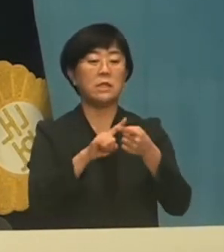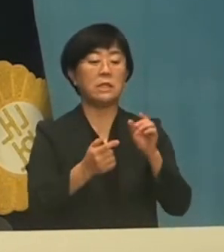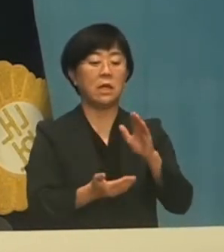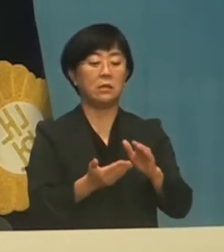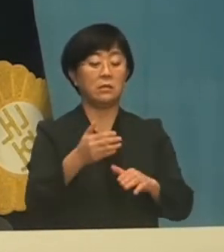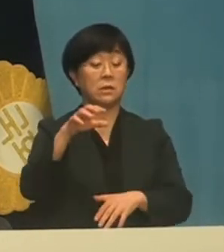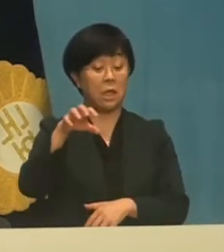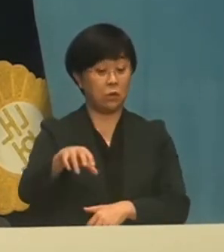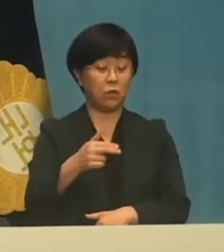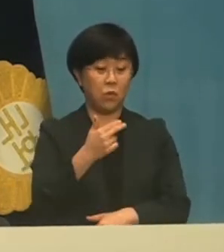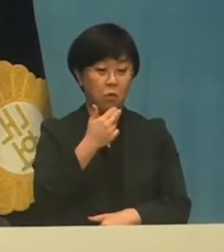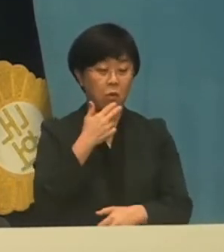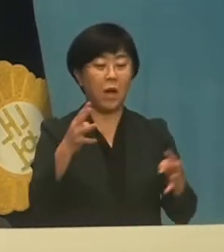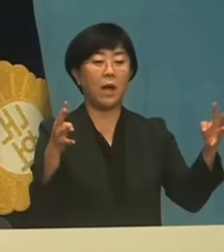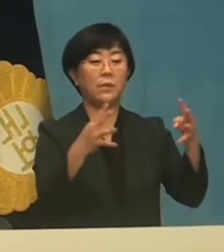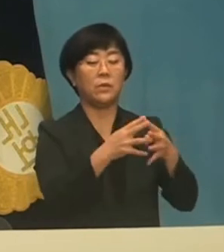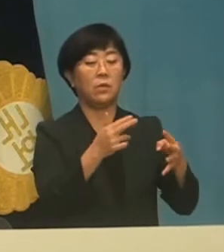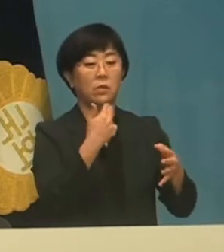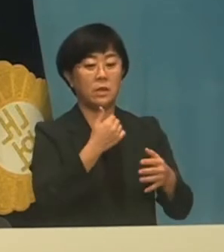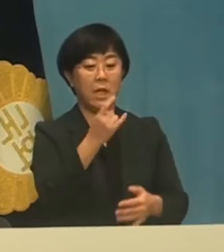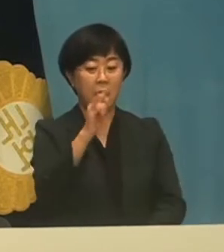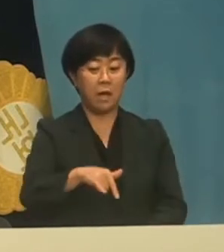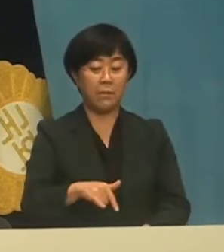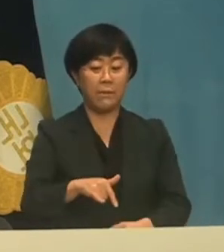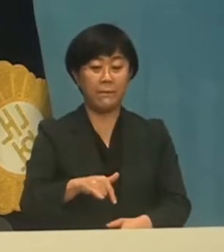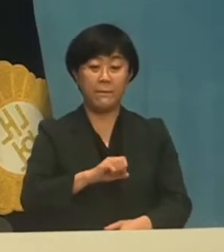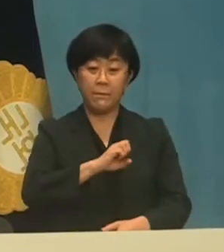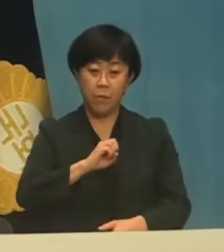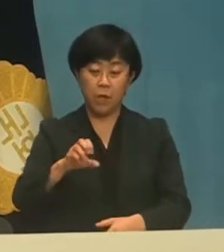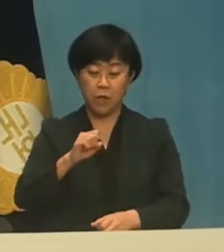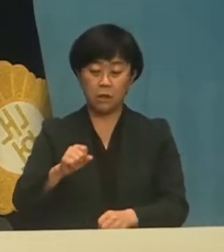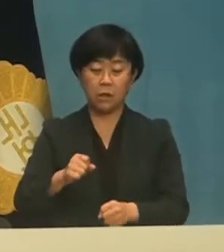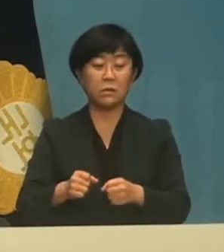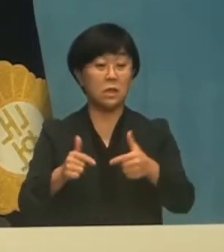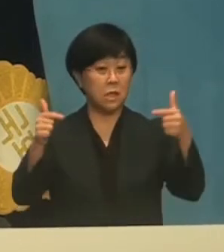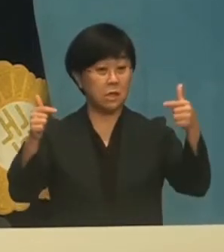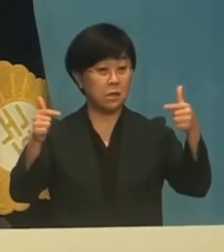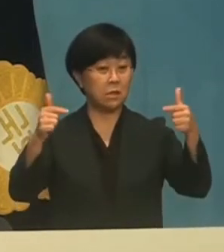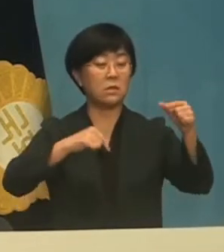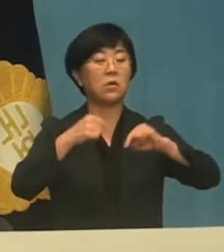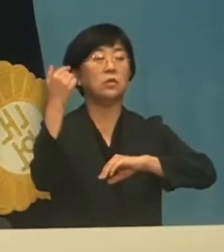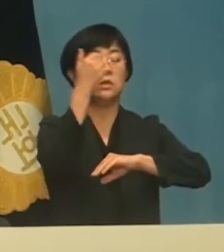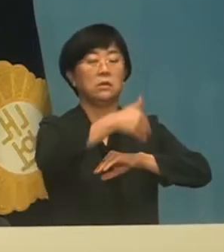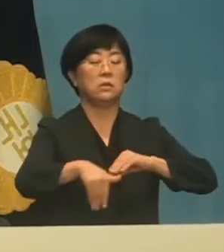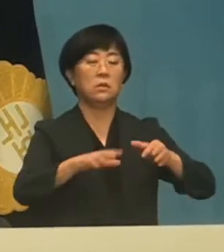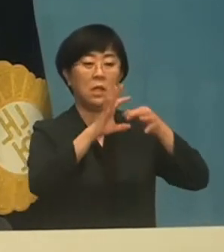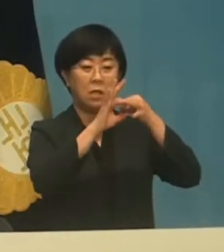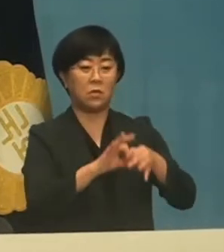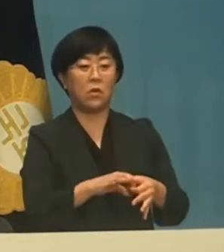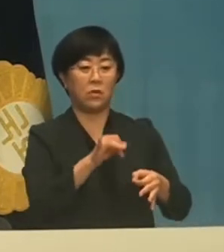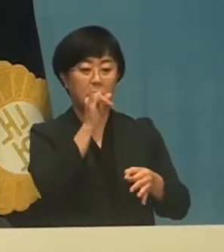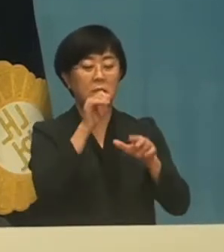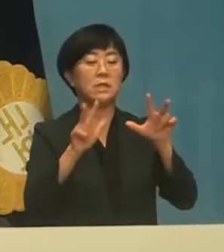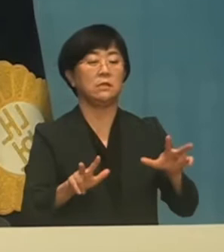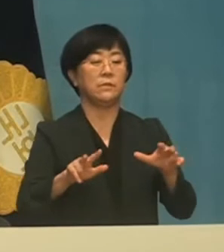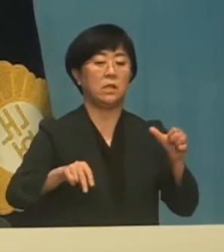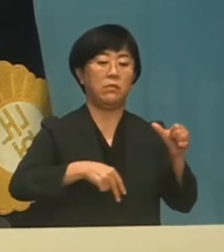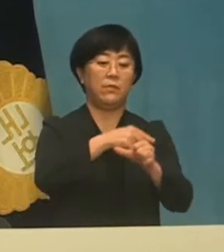합의도 없이 너도 나도 핵폐기물을 늘리고자 하는 그런 정책을 내세우고 있는 것이 우리의